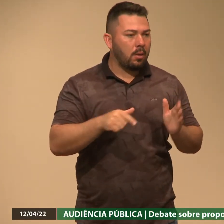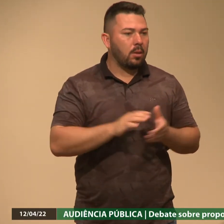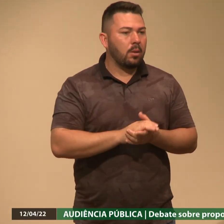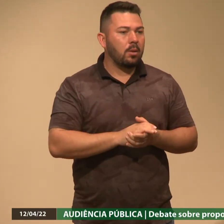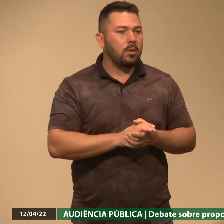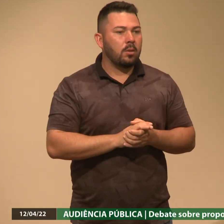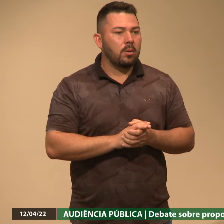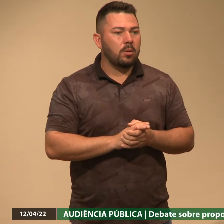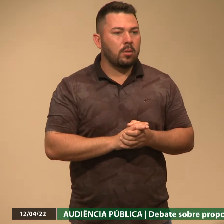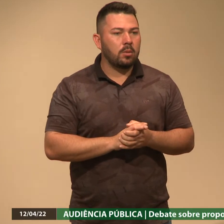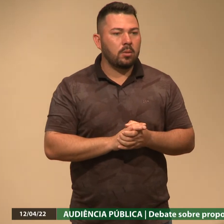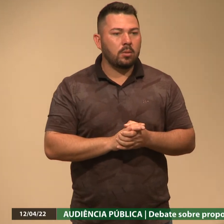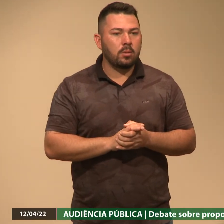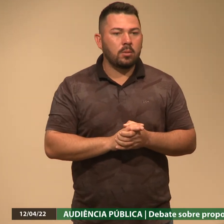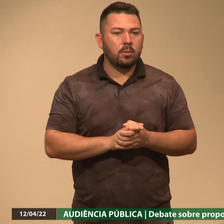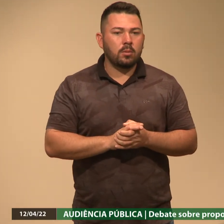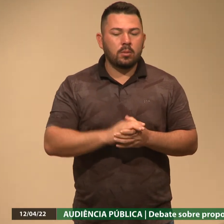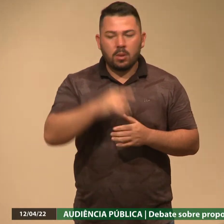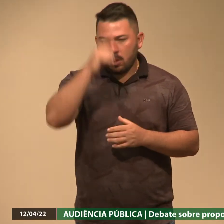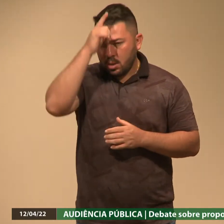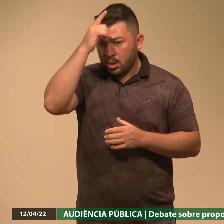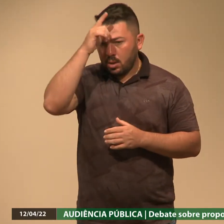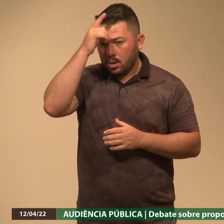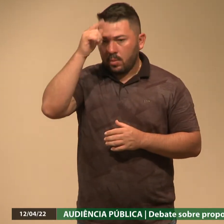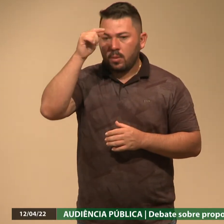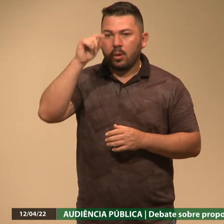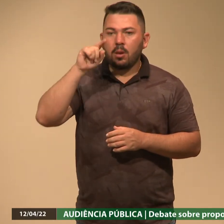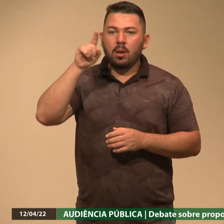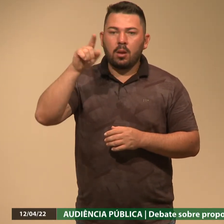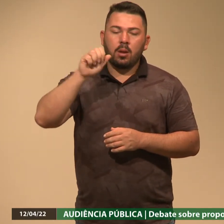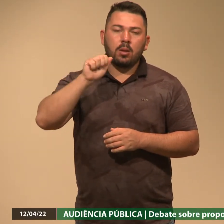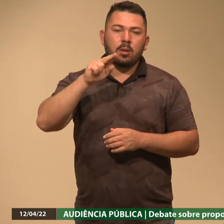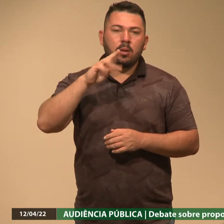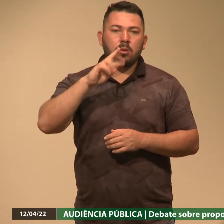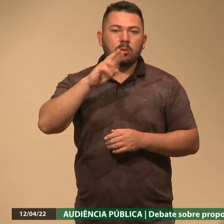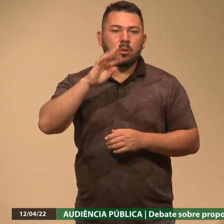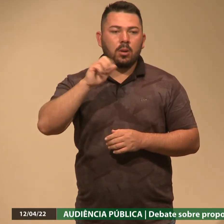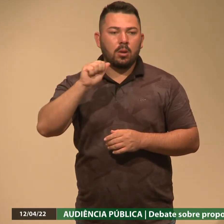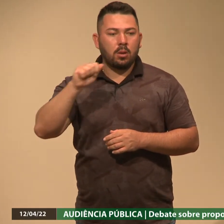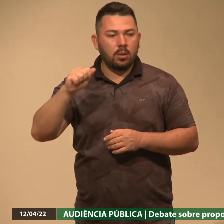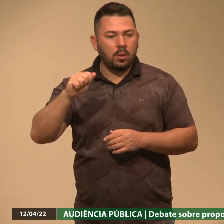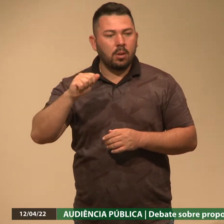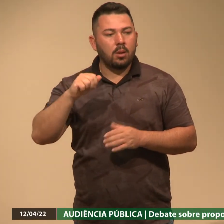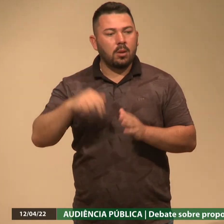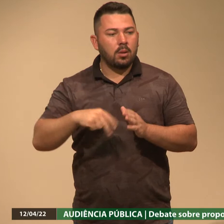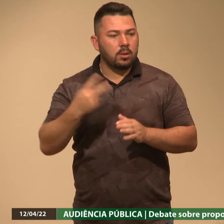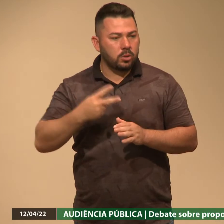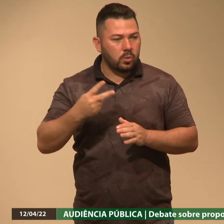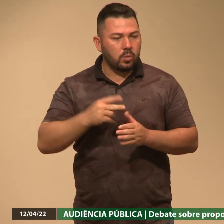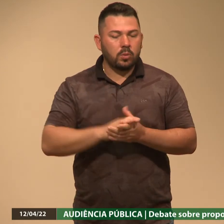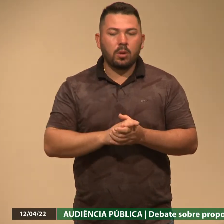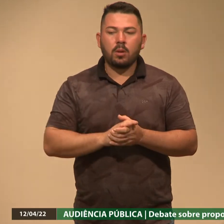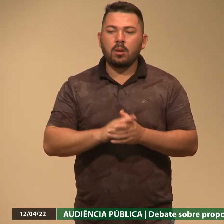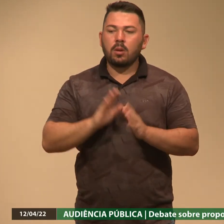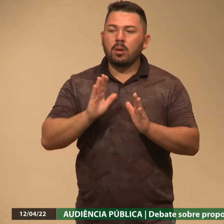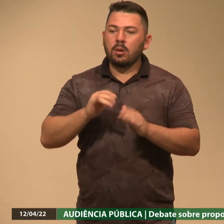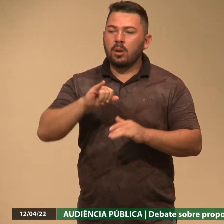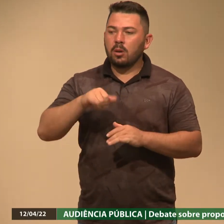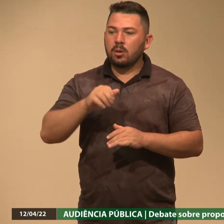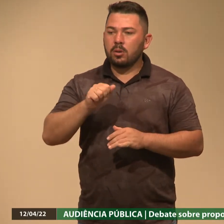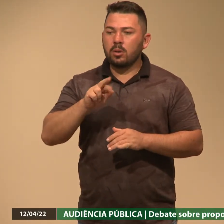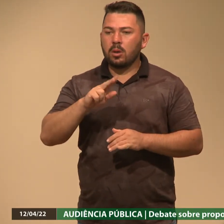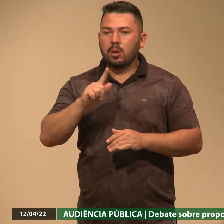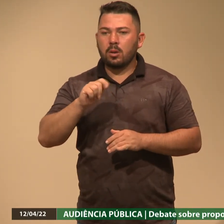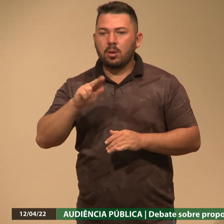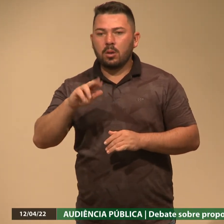é a novena na Alemanha a segunda maior é na Austrália Adelaide se eu não me engano e Jaraguá do Sul